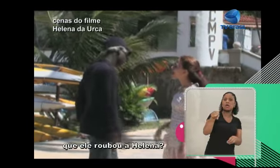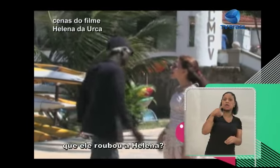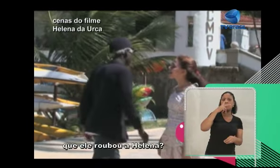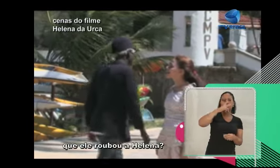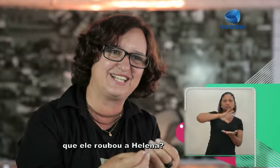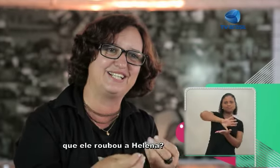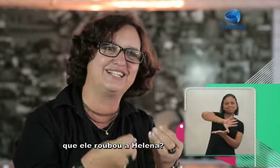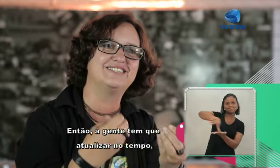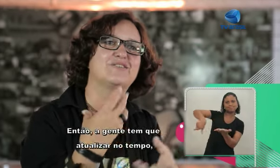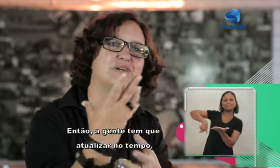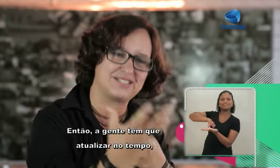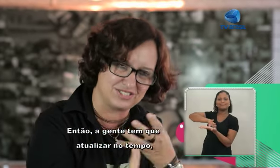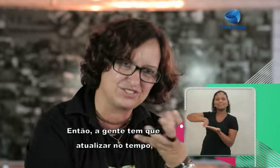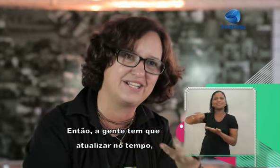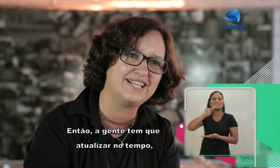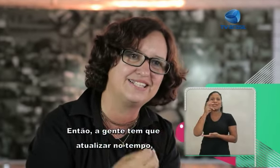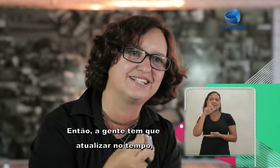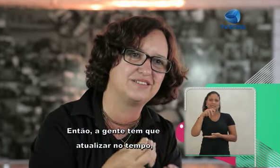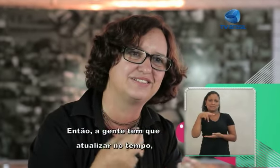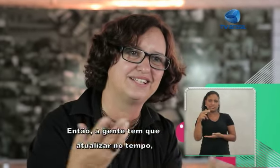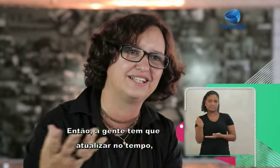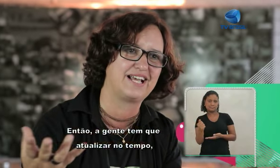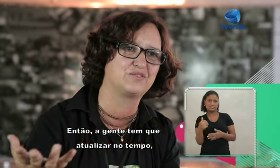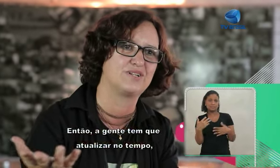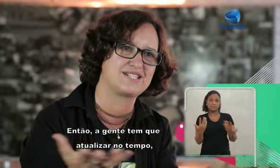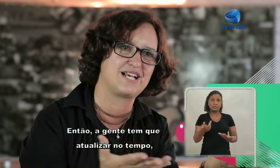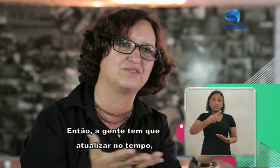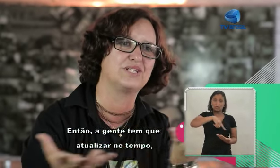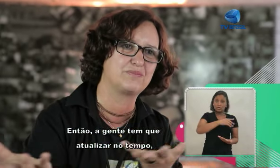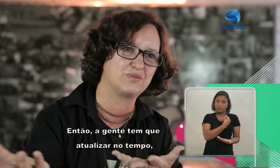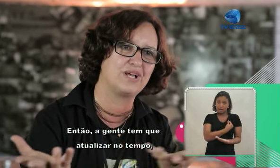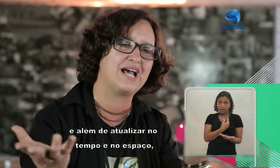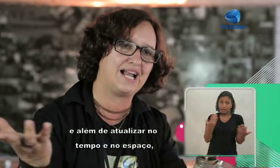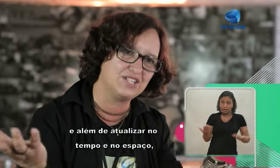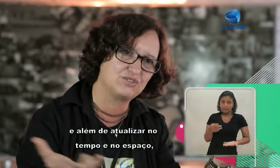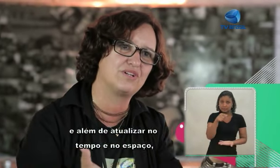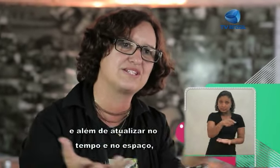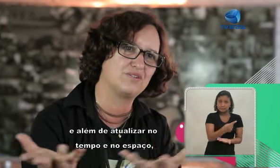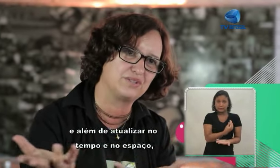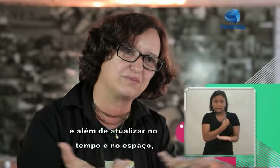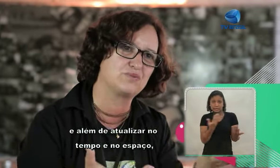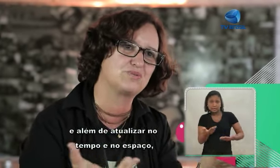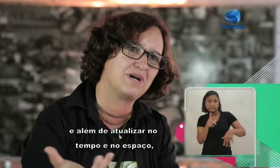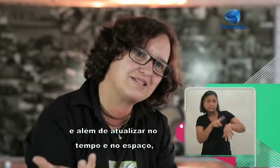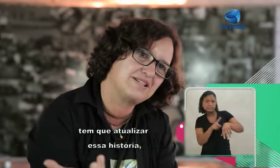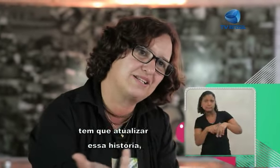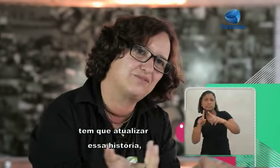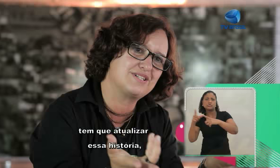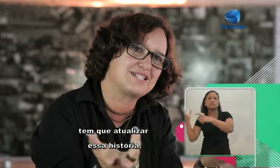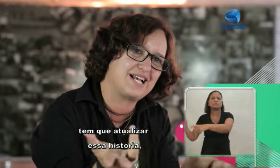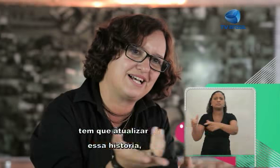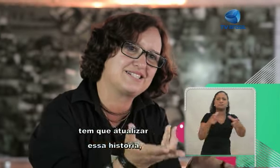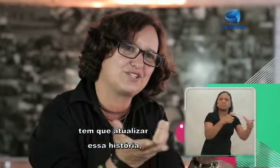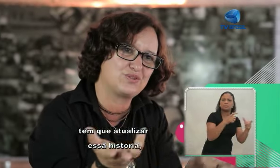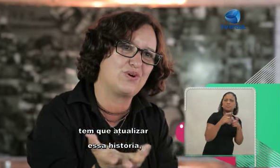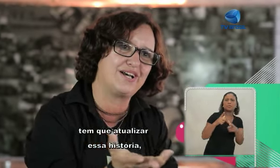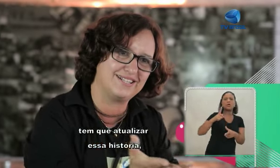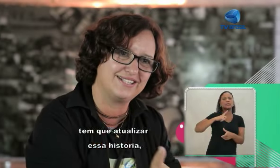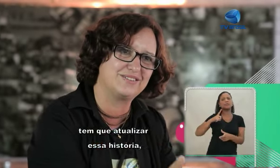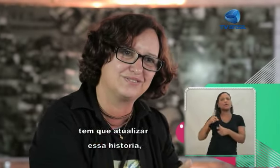Helena, Então, a gente tem que atualizar no tempo, além de atualizar no tempo e no espaço, tem que atualizar essa história, né?